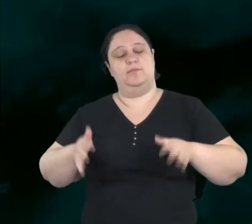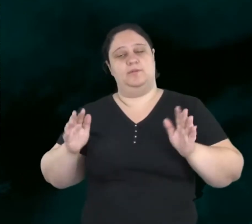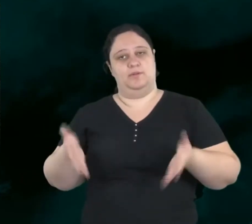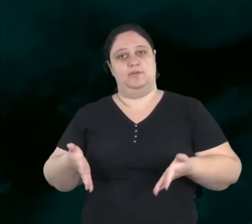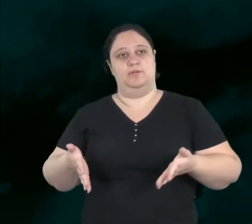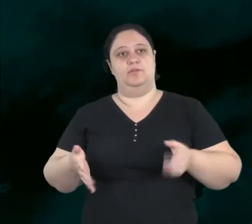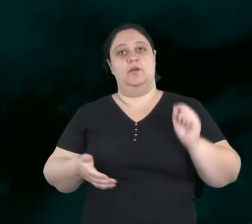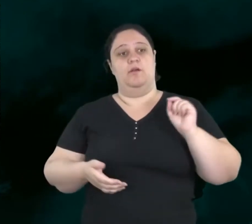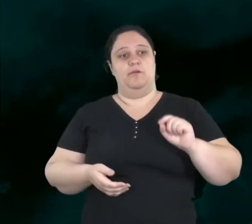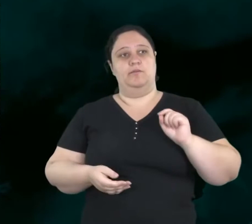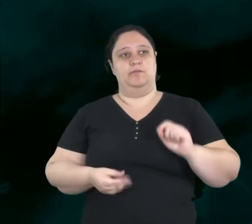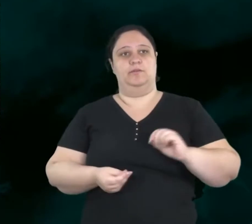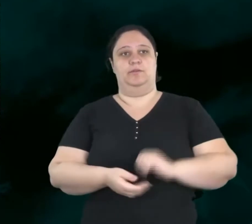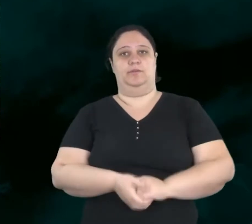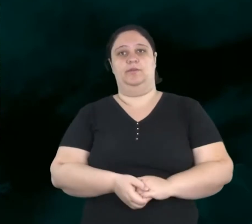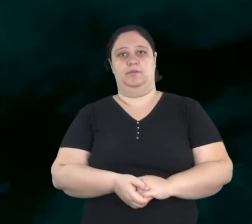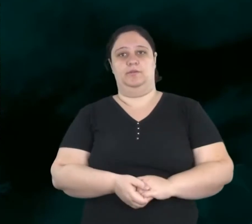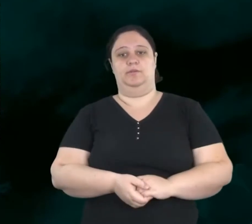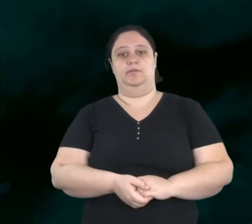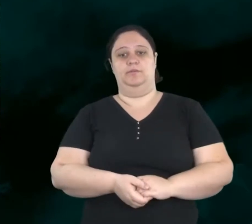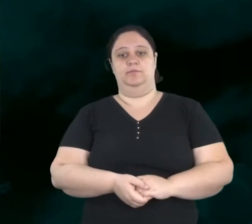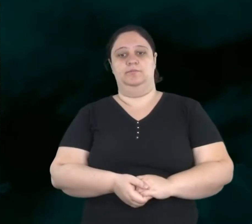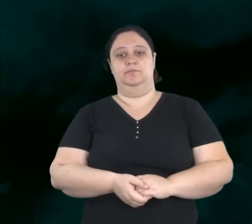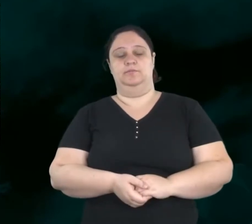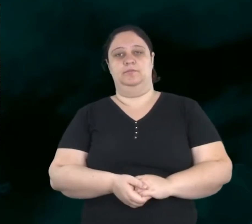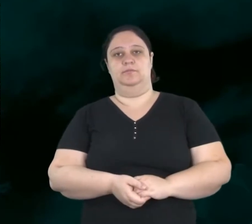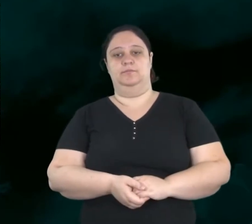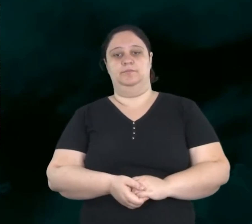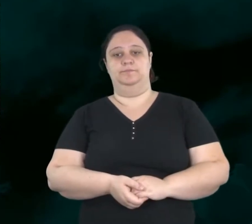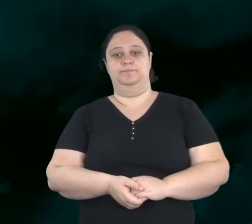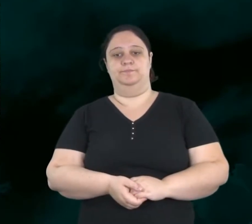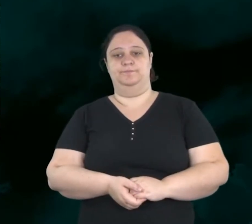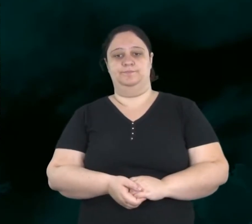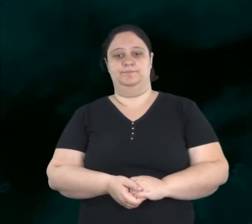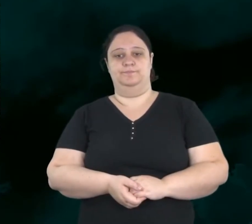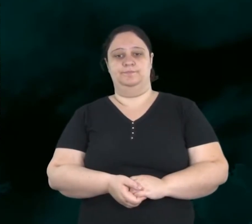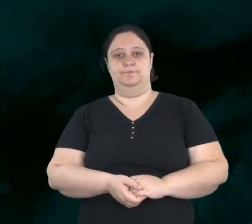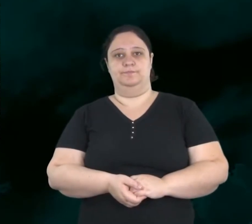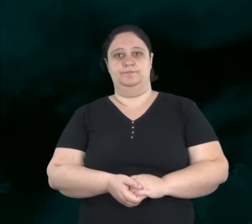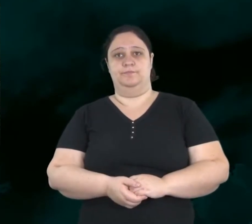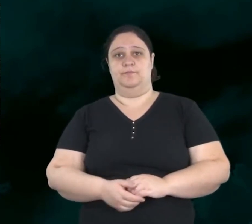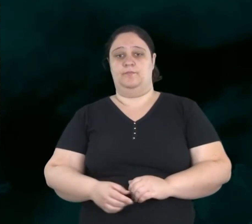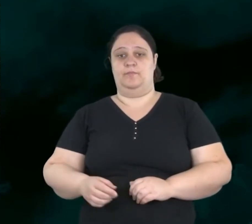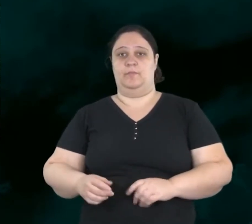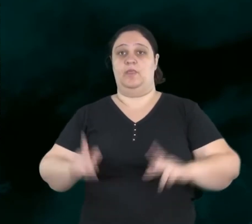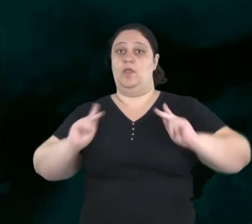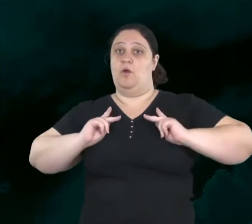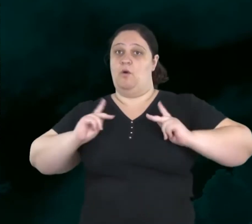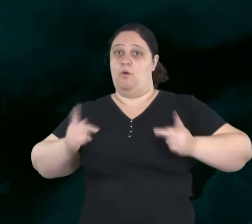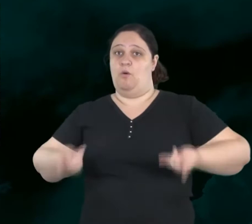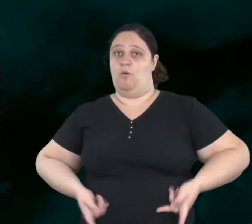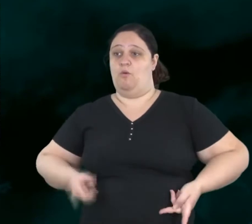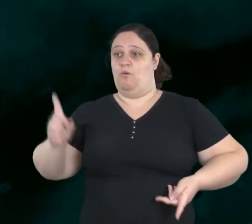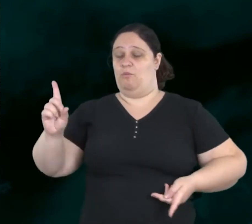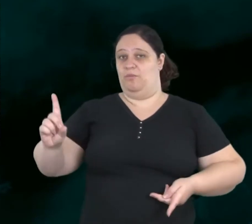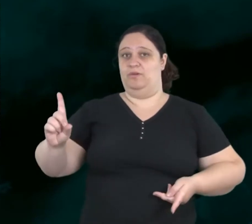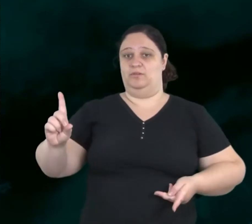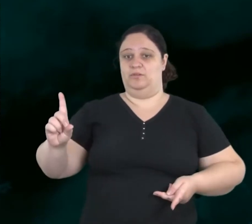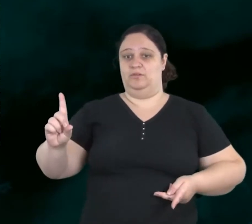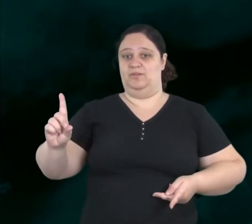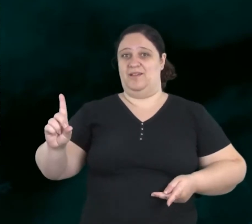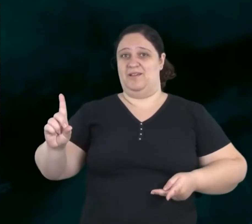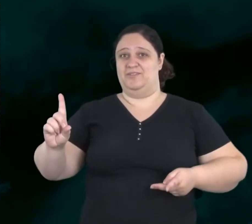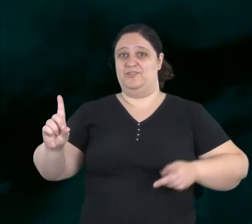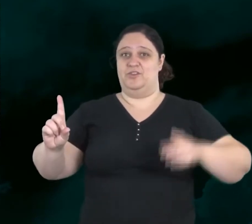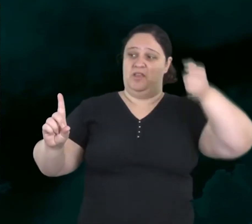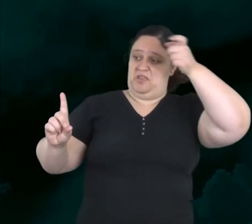que a partir desse momento o homem ficou totalmente à mercê, né, da manipulação do